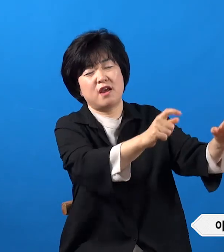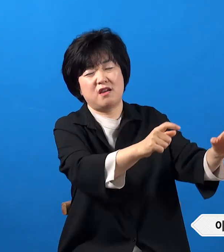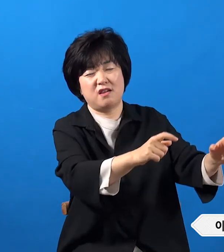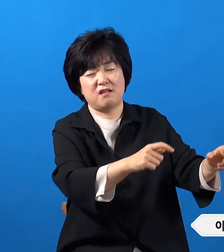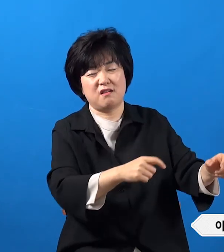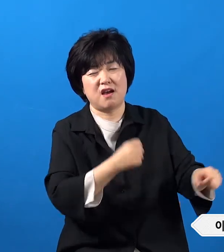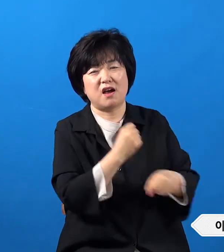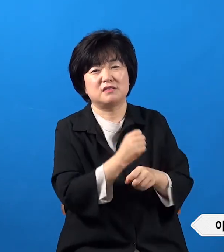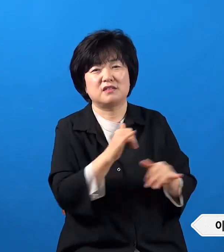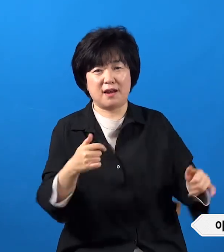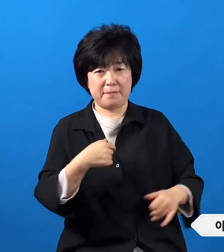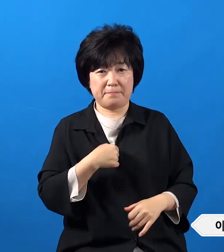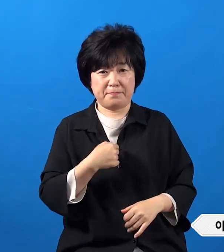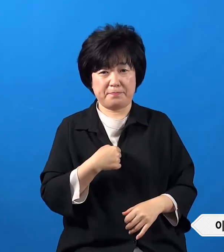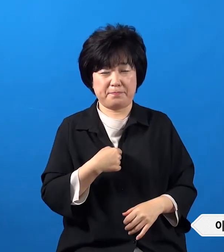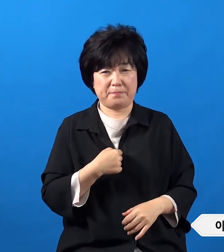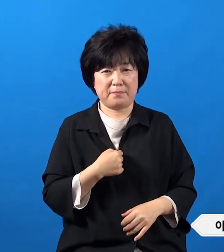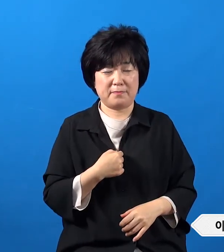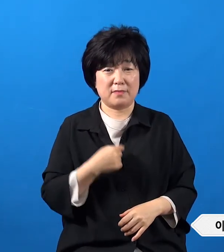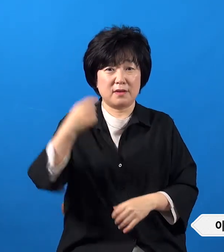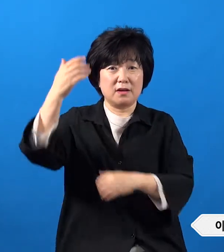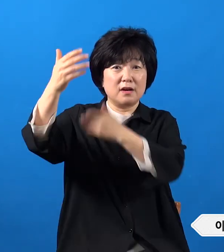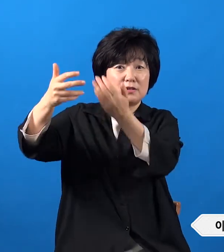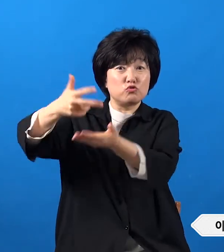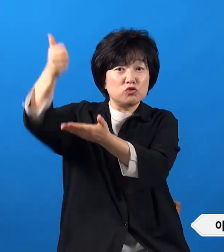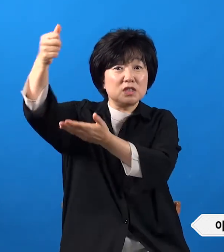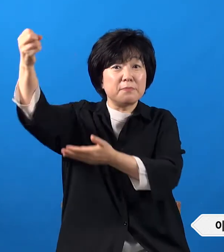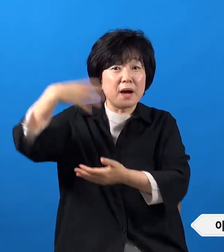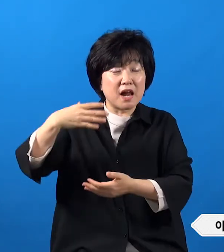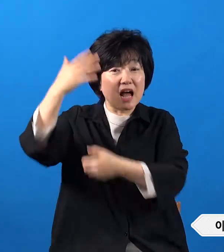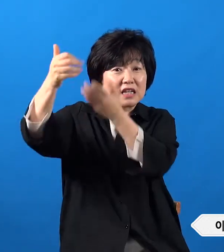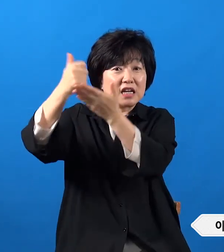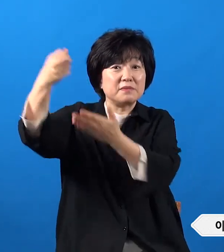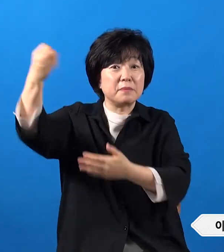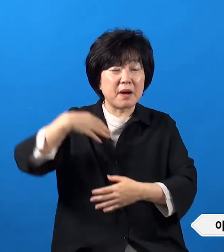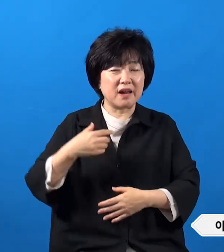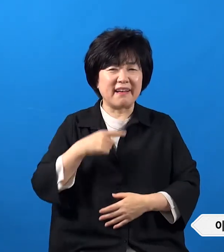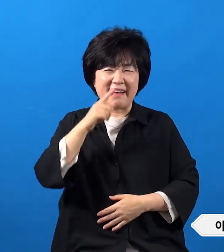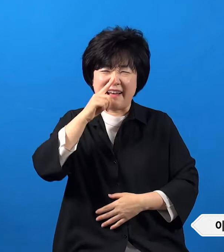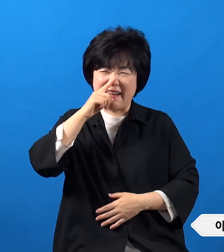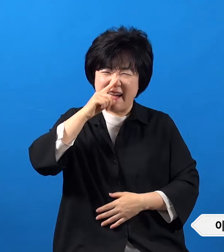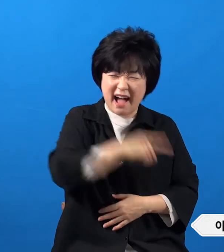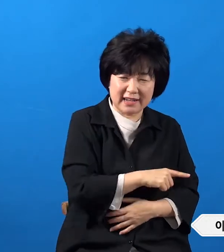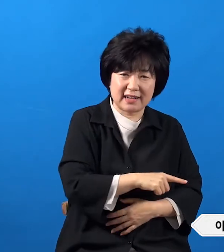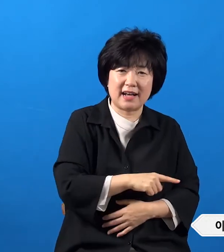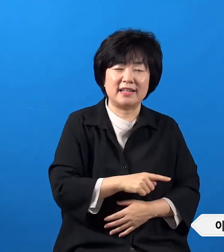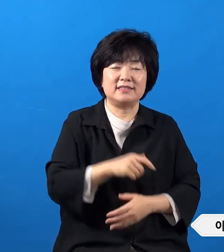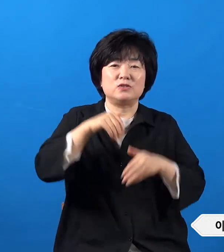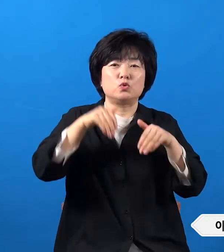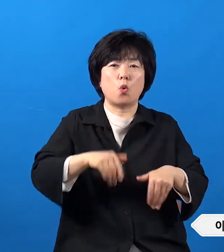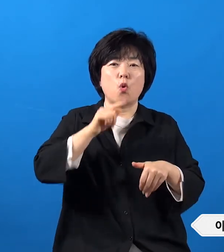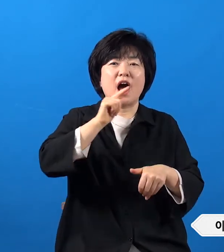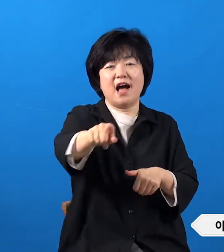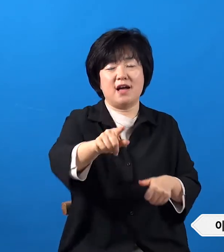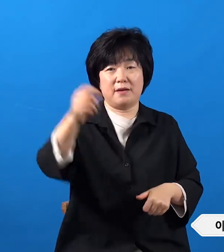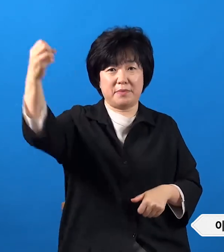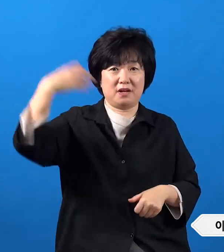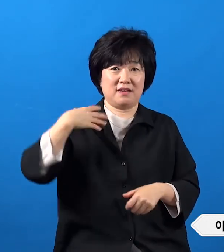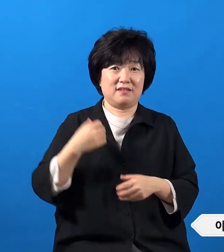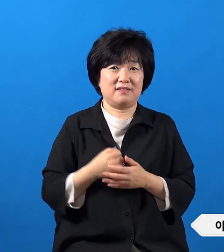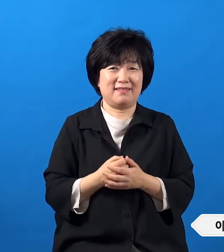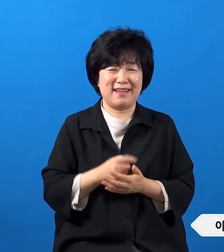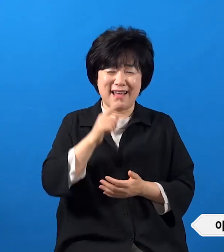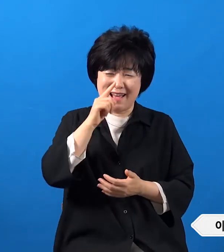주님이 이런 사람을 뭐라고 말씀하세요? 악한 종아, 이렇게 말씀하십니다. 악한 종아. 그리고 그들이 하는